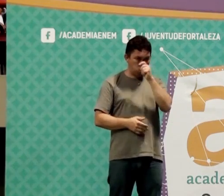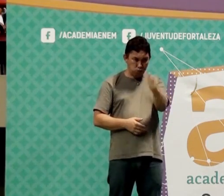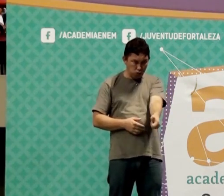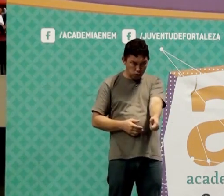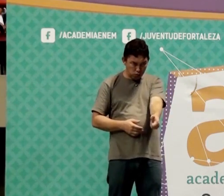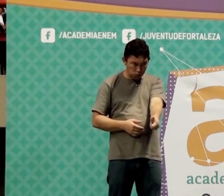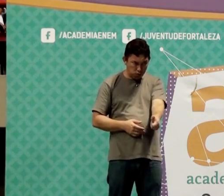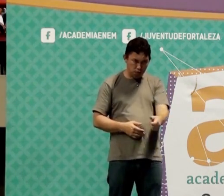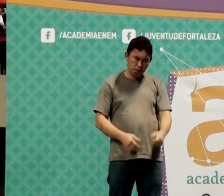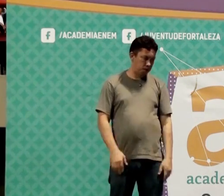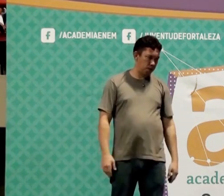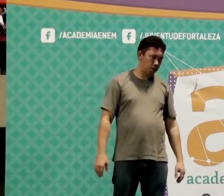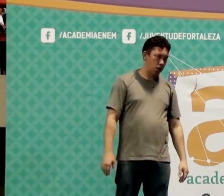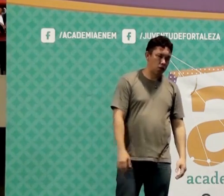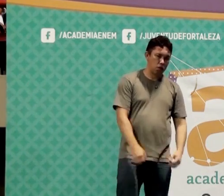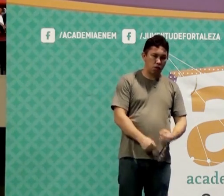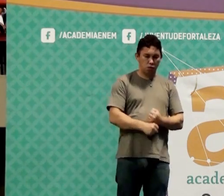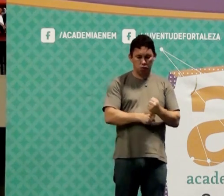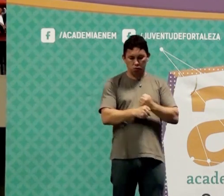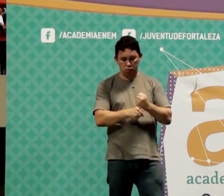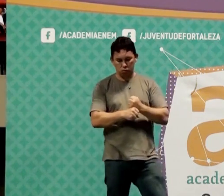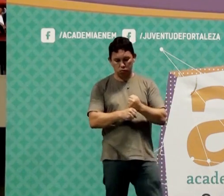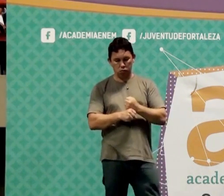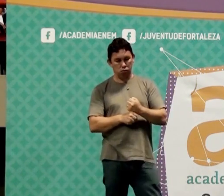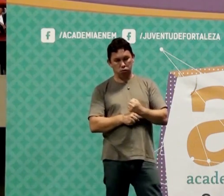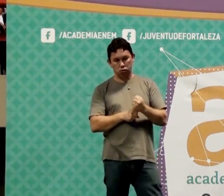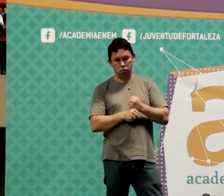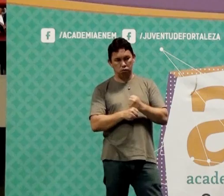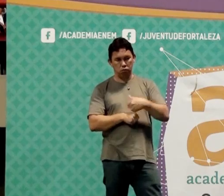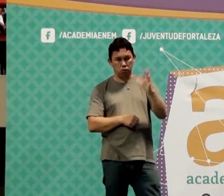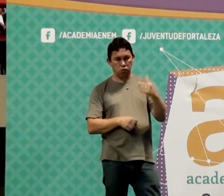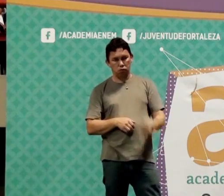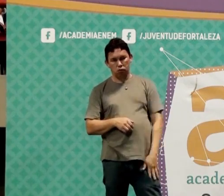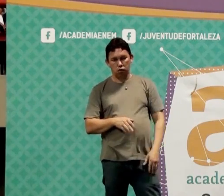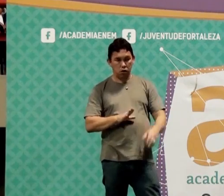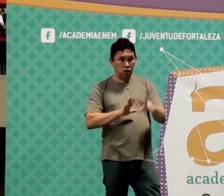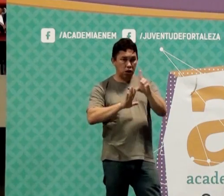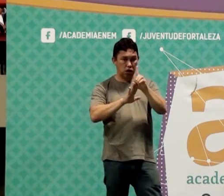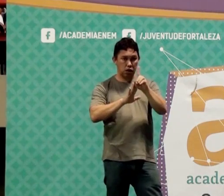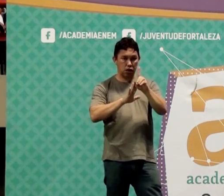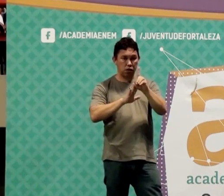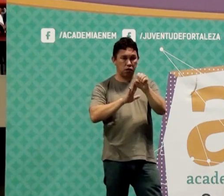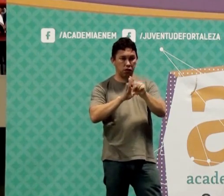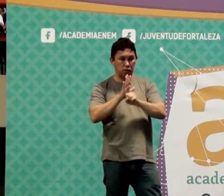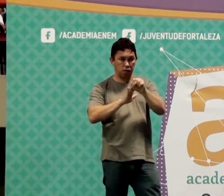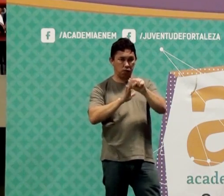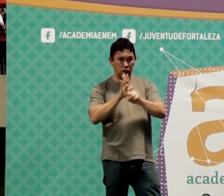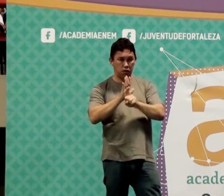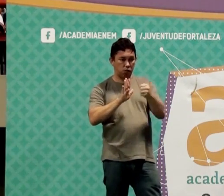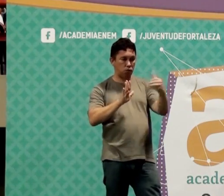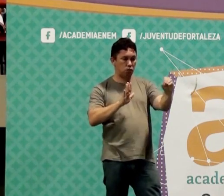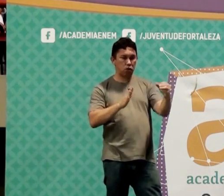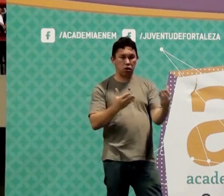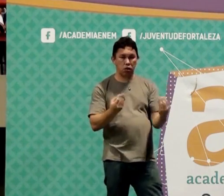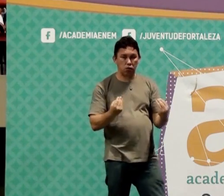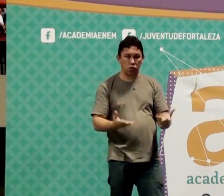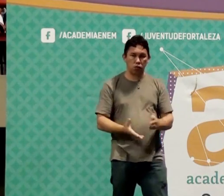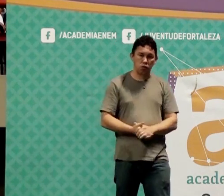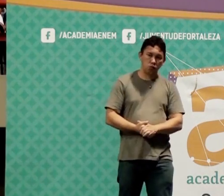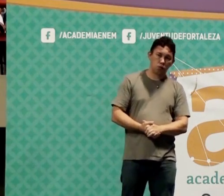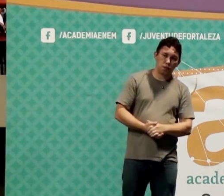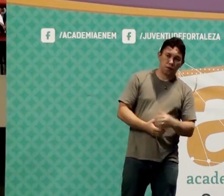No Japão já está de noite. Os japoneses só vão saber disso de manhã. Quando a Bolsa de Valores abrir em Tóquio, é que mexe.